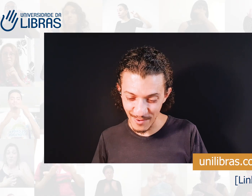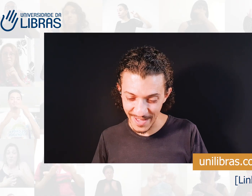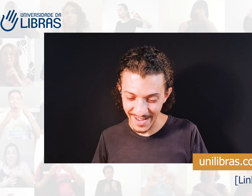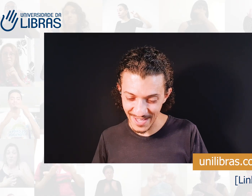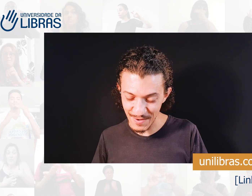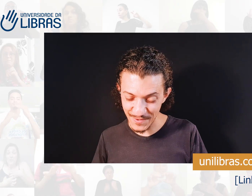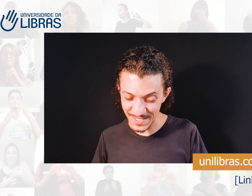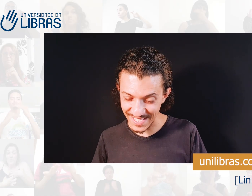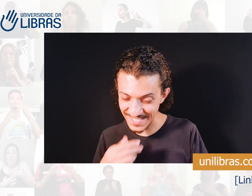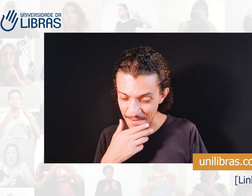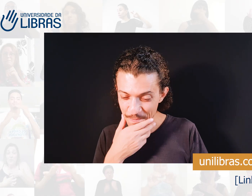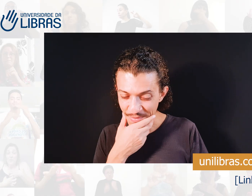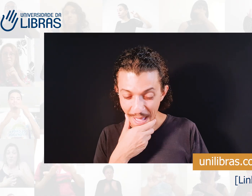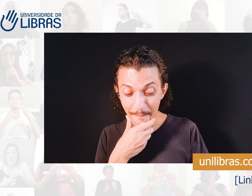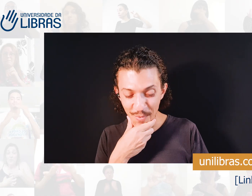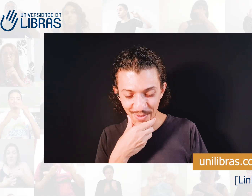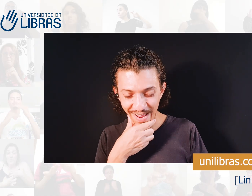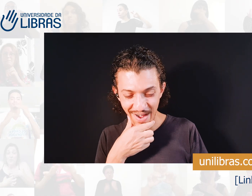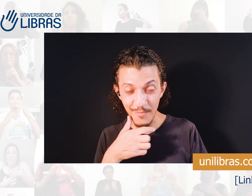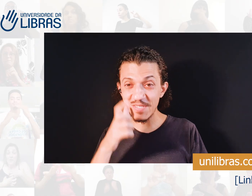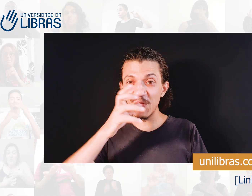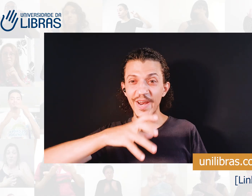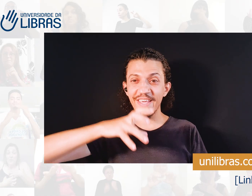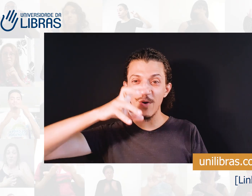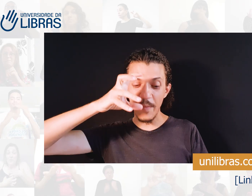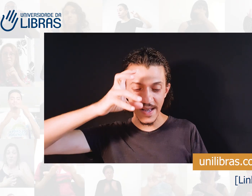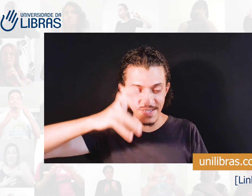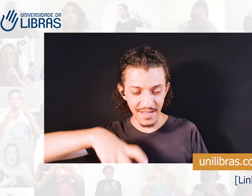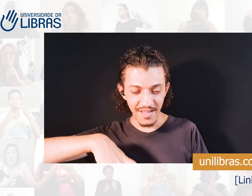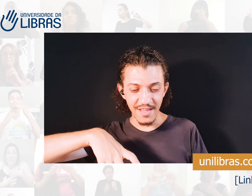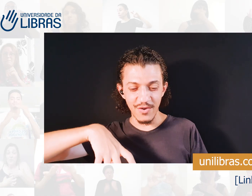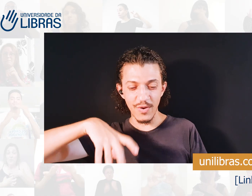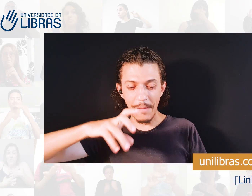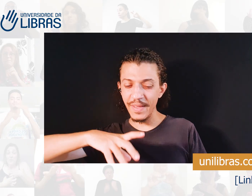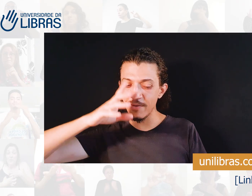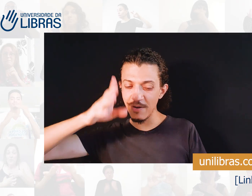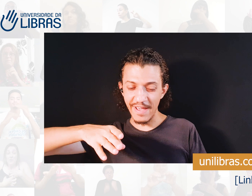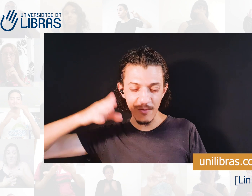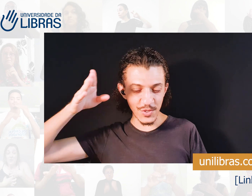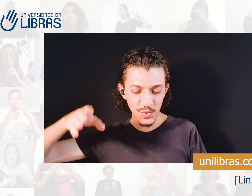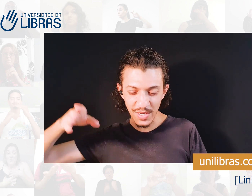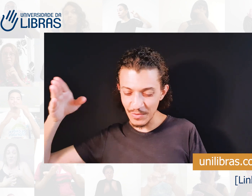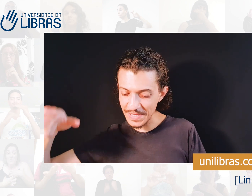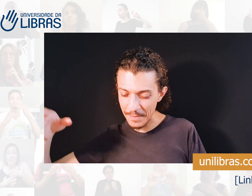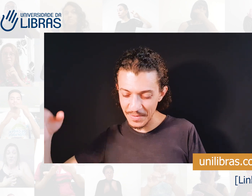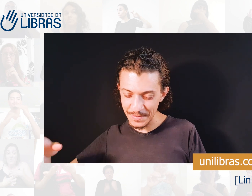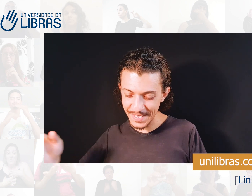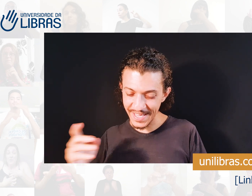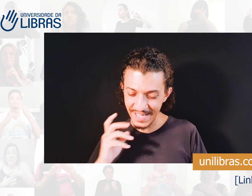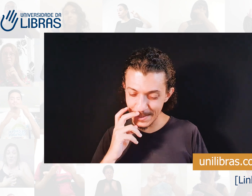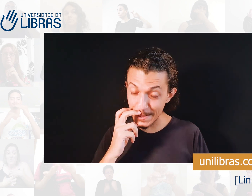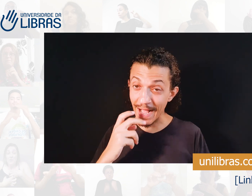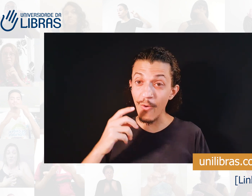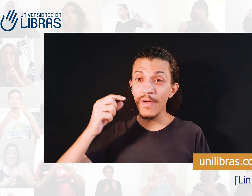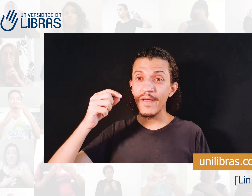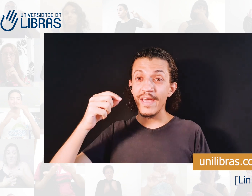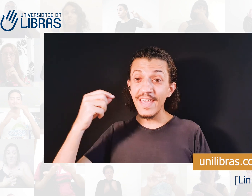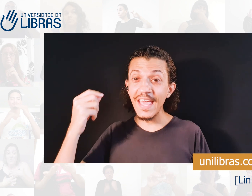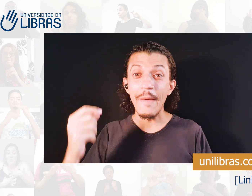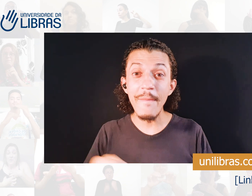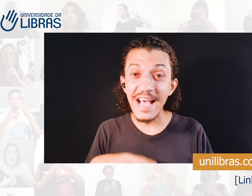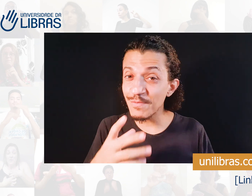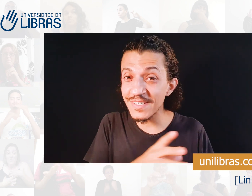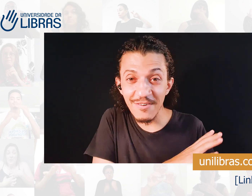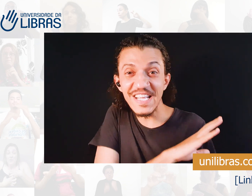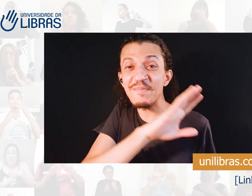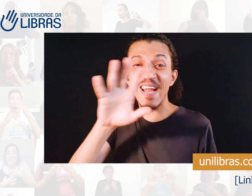frente eu vou ler aqui com vocês. É muito legal. Uma história que começa num capítulo e vai continuando nos capítulos seguintes e tal.